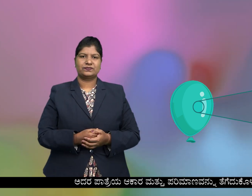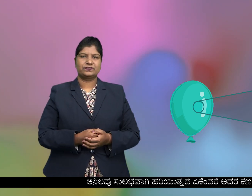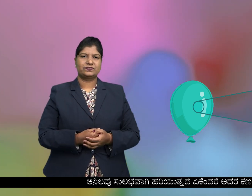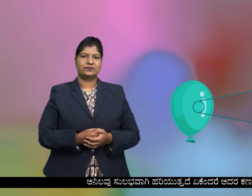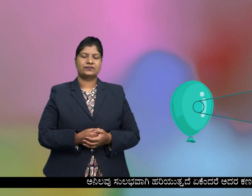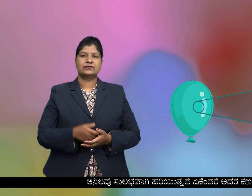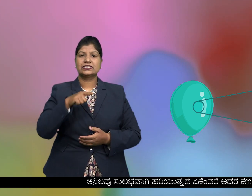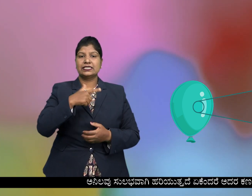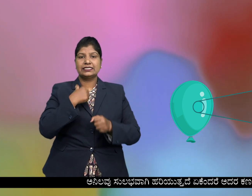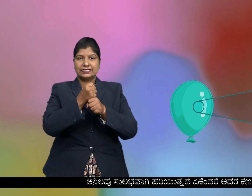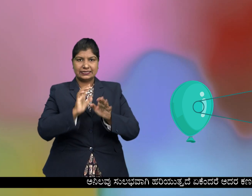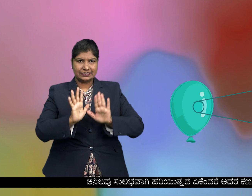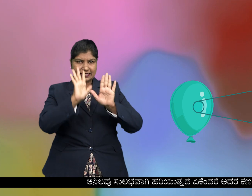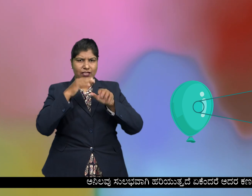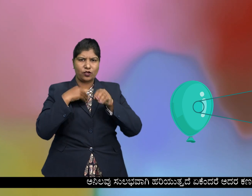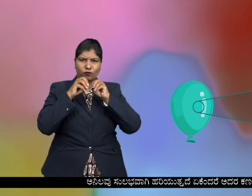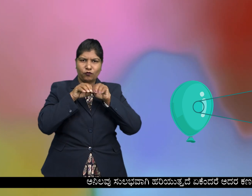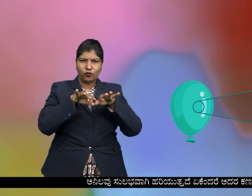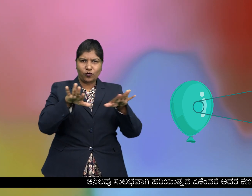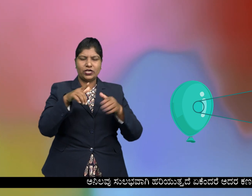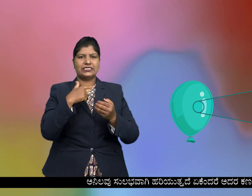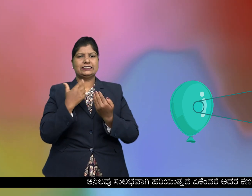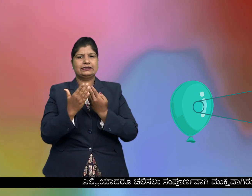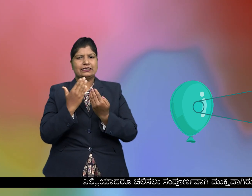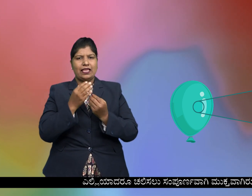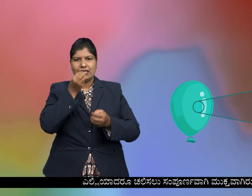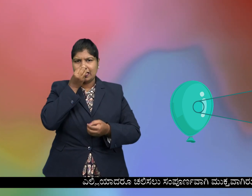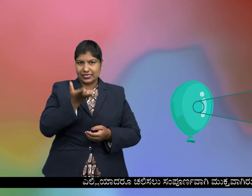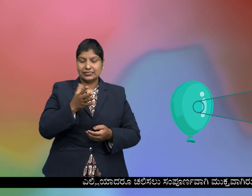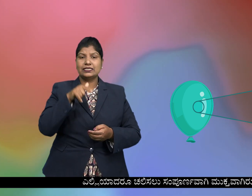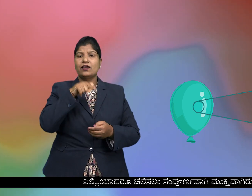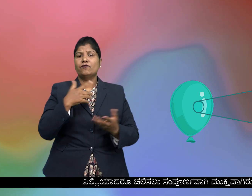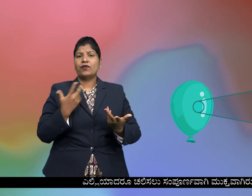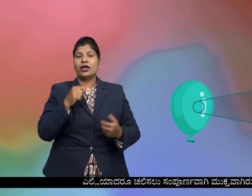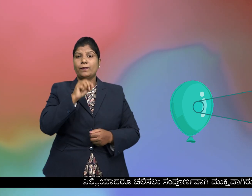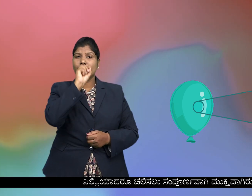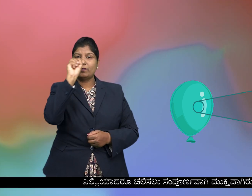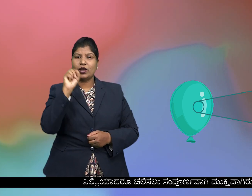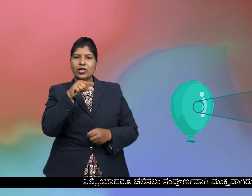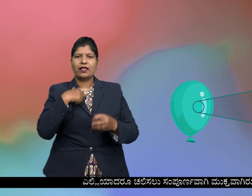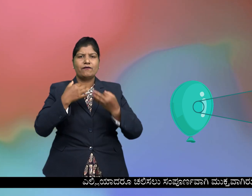ಅನಿಲವು ಸುಲಭವಾಗಿ ಹರಿಯುತ್ತದೆ ಏಕೆಂದರೆ ಅದರ ಕಣಗಳು ಎಲ್ಲಿಯಾದರೂ ಚಲಿಸಲು ಸಂಪೂರ್ಣವಾಗಿ ಮುಕ್ತವಾಗಿರುತ್ತವೆ.